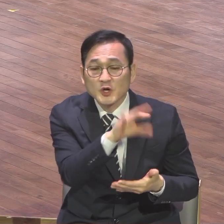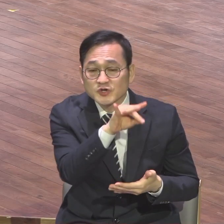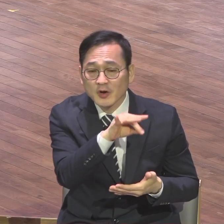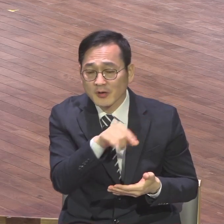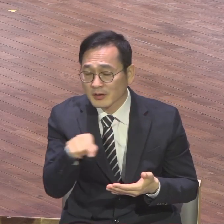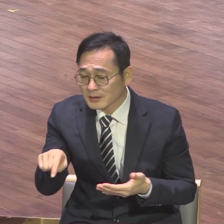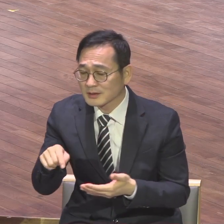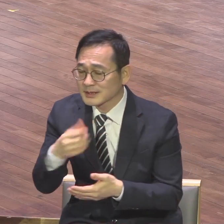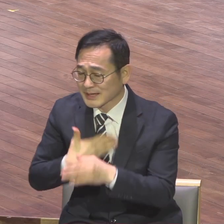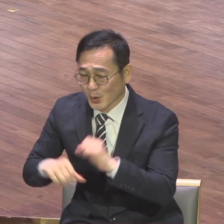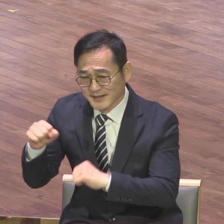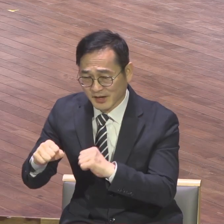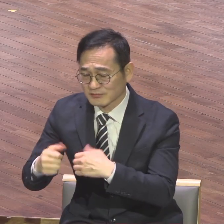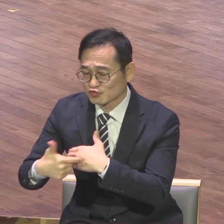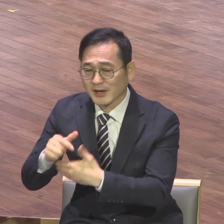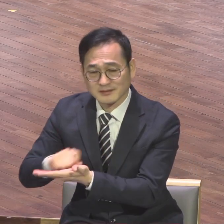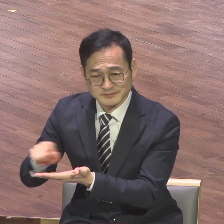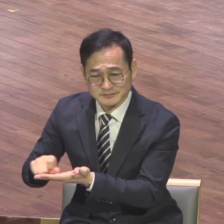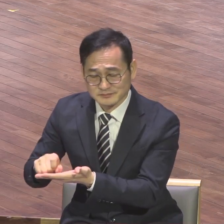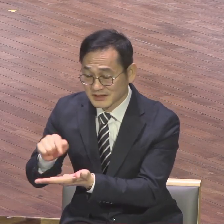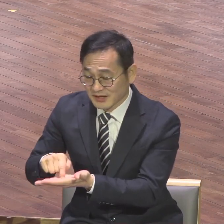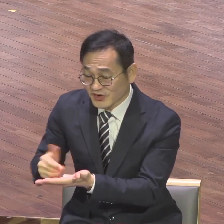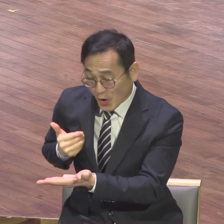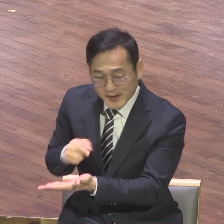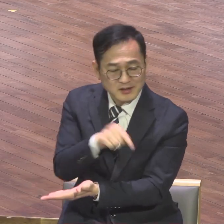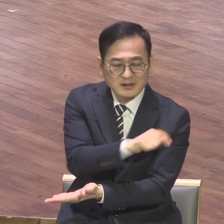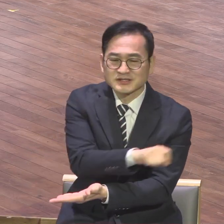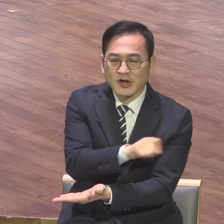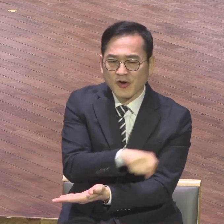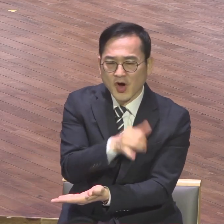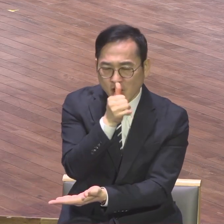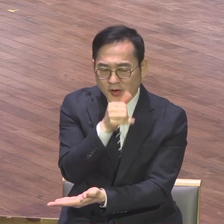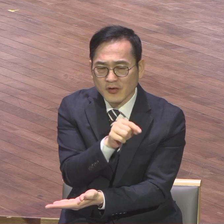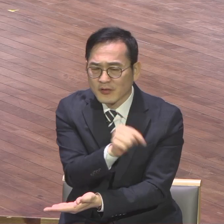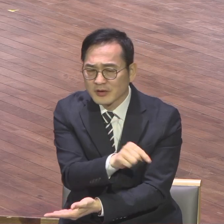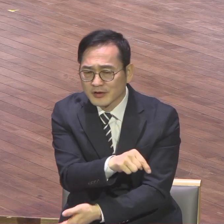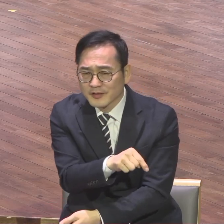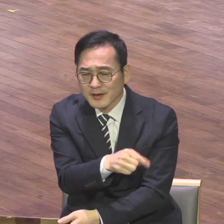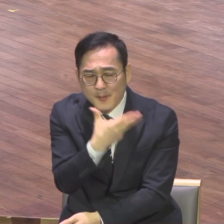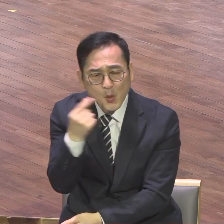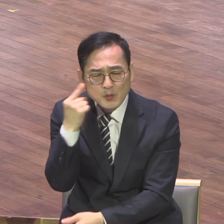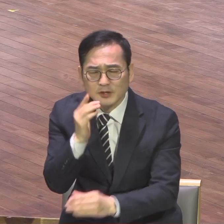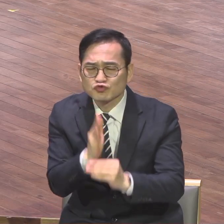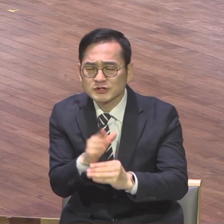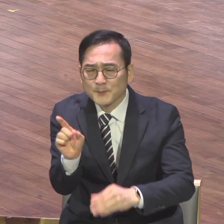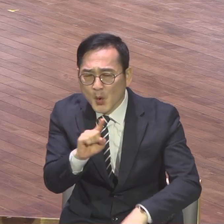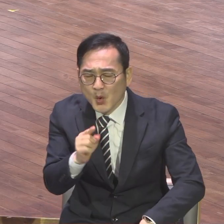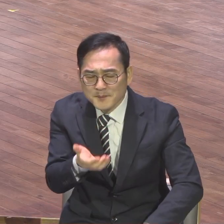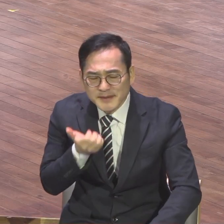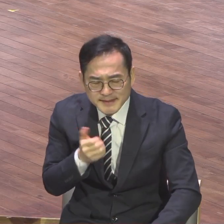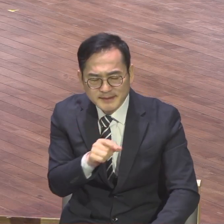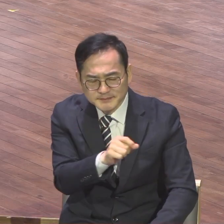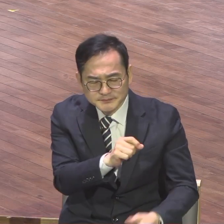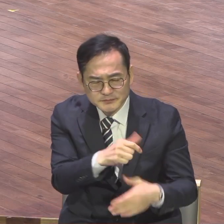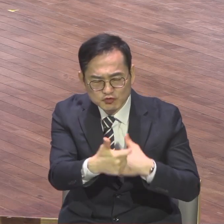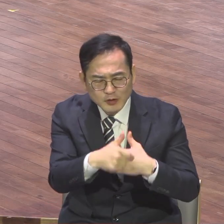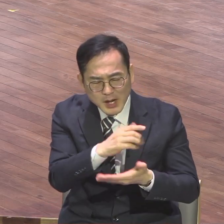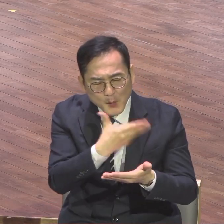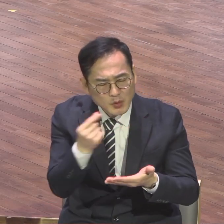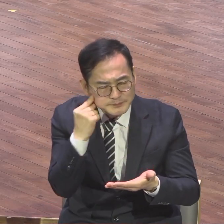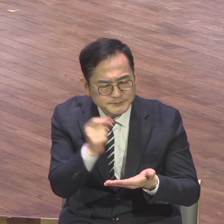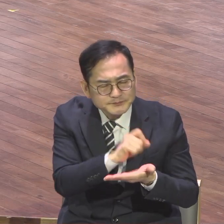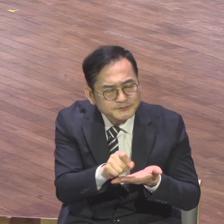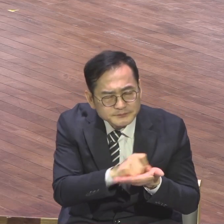누가복음. 그러니까 사복음서지요. 복음의 핵심이 무엇인지 내가 미리 누가복음